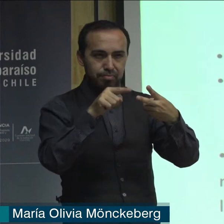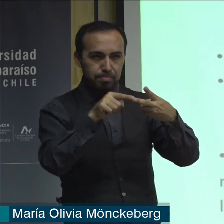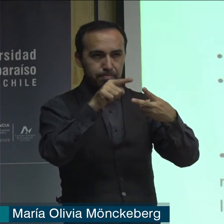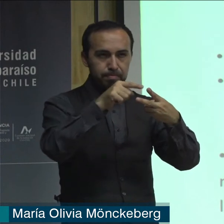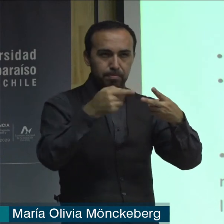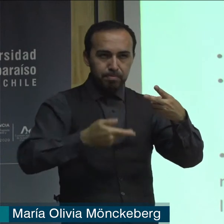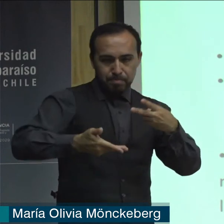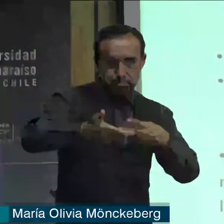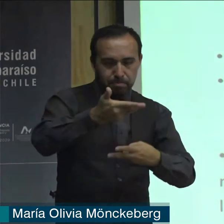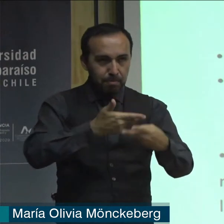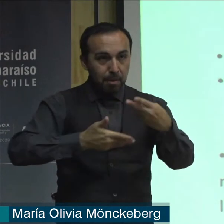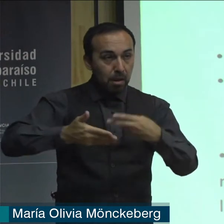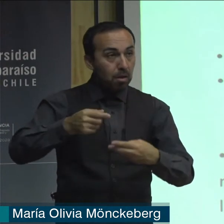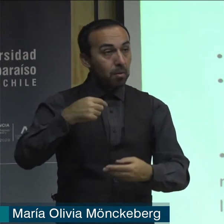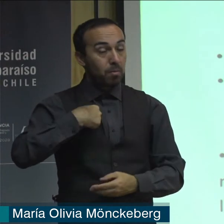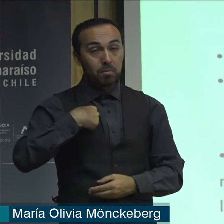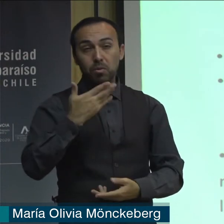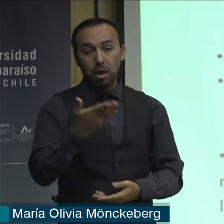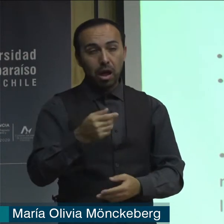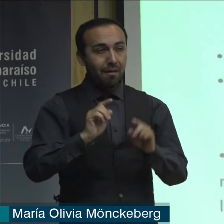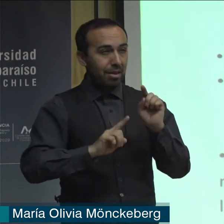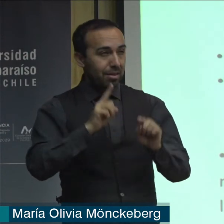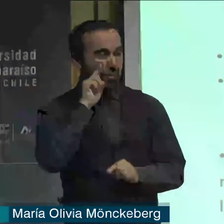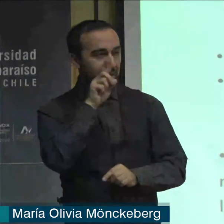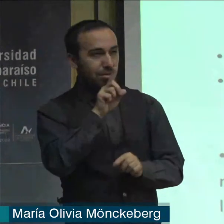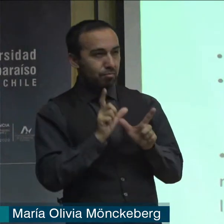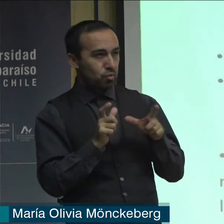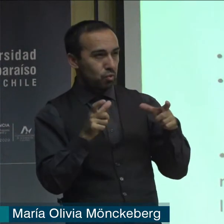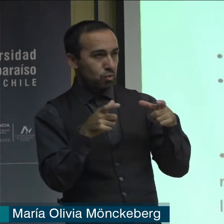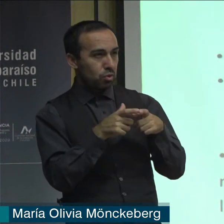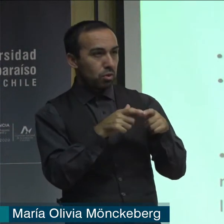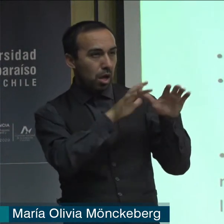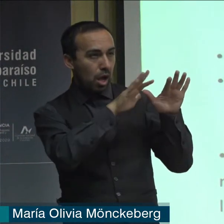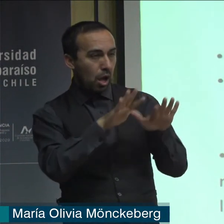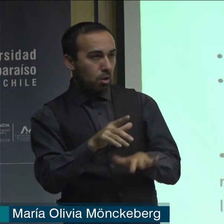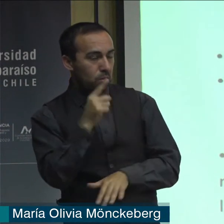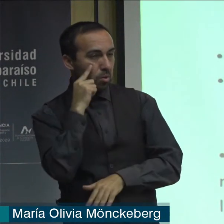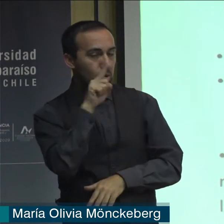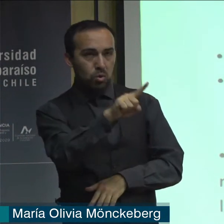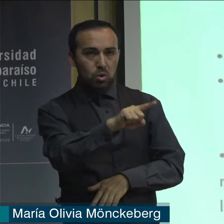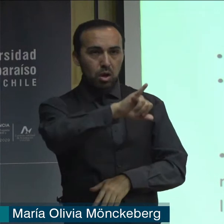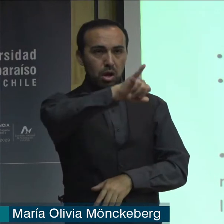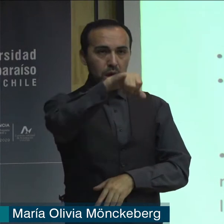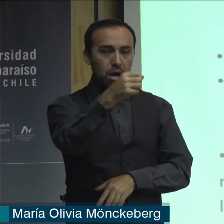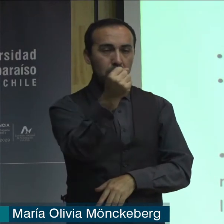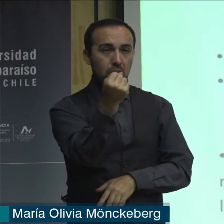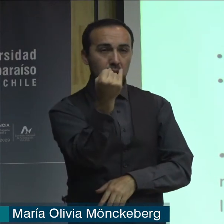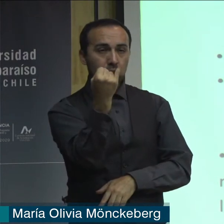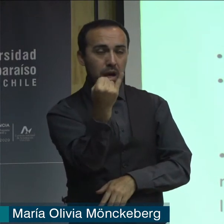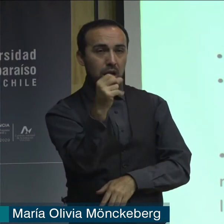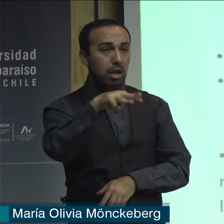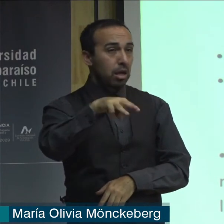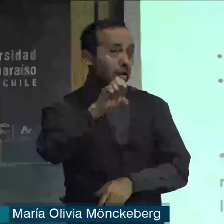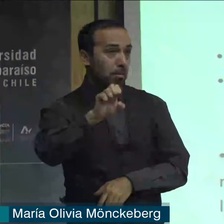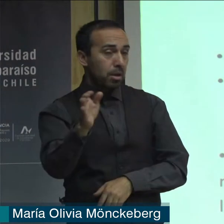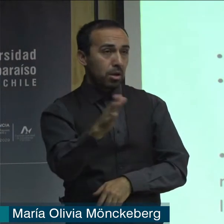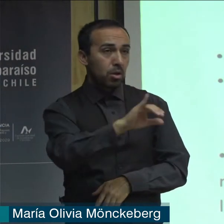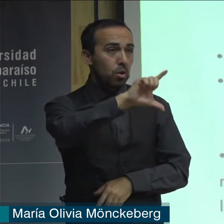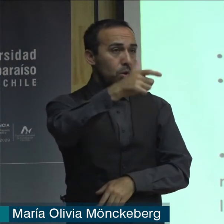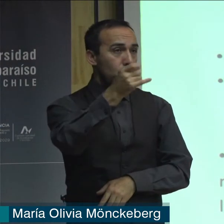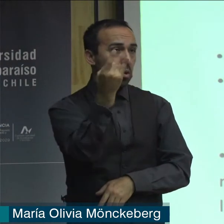veía una reunión de consejo cuando todavía estudiantes Jaime Guzmán eligió ante el